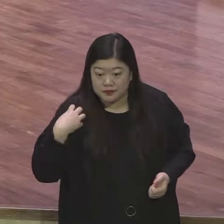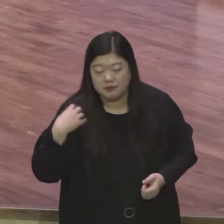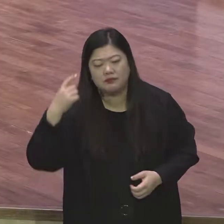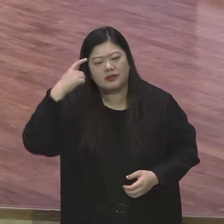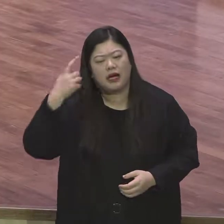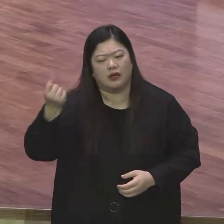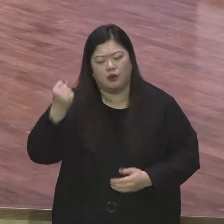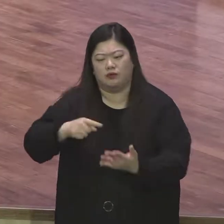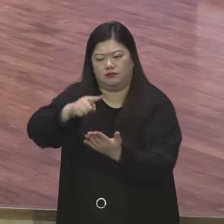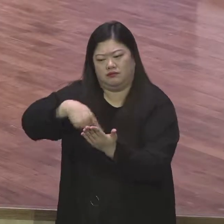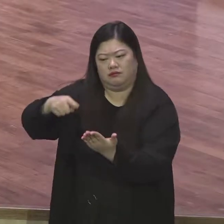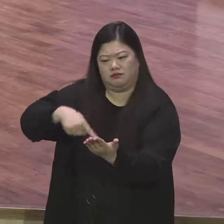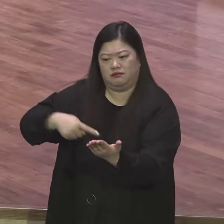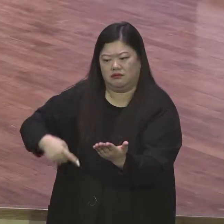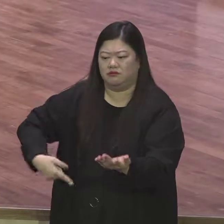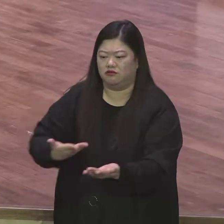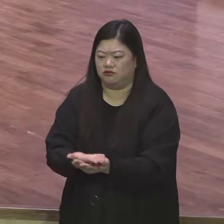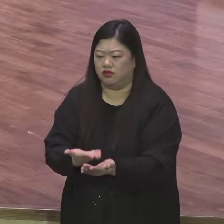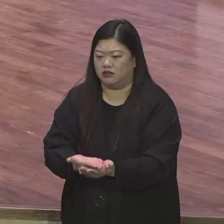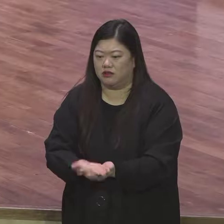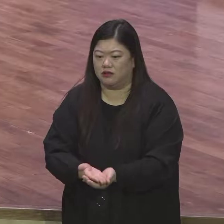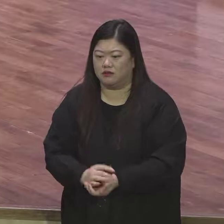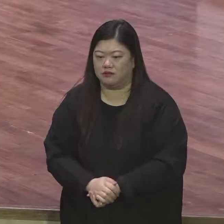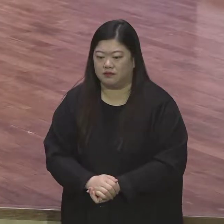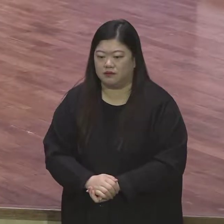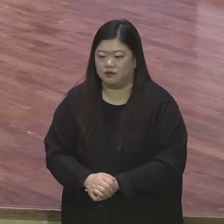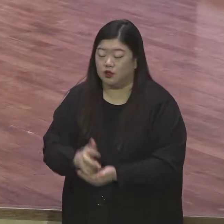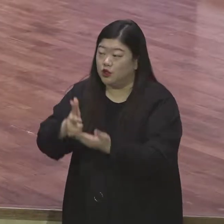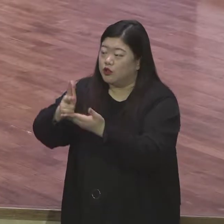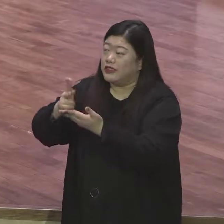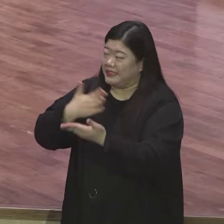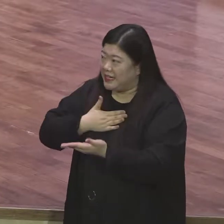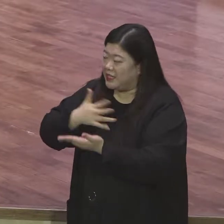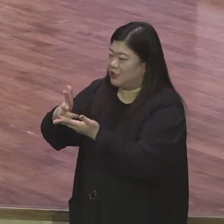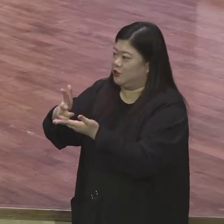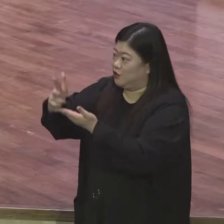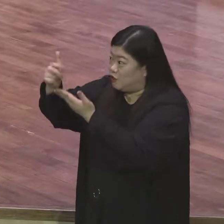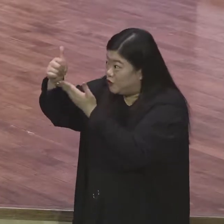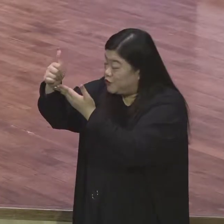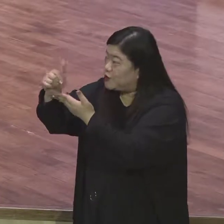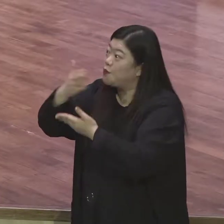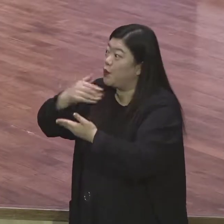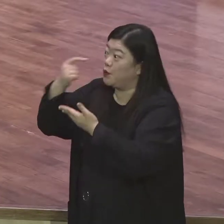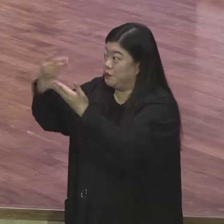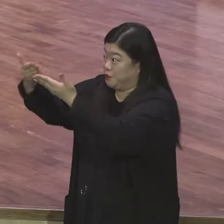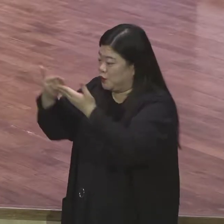줄 이유가 없잖아요. 주를 위해서 구원받은 자가 당연히 해야 될 사명.